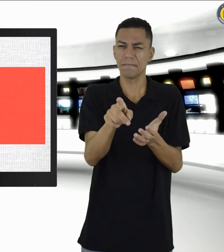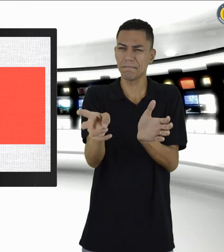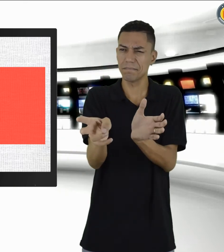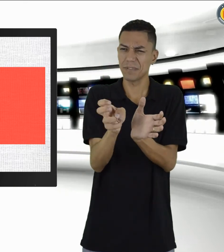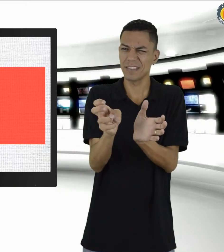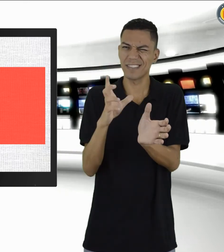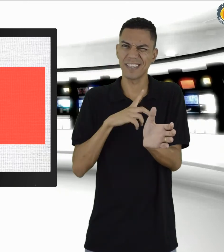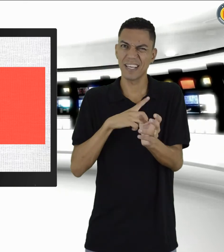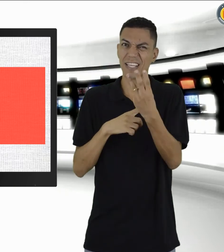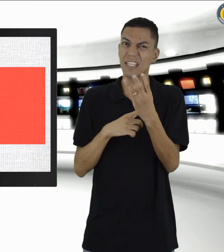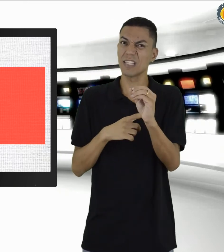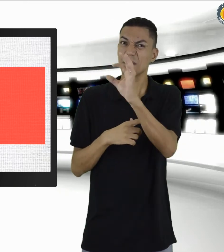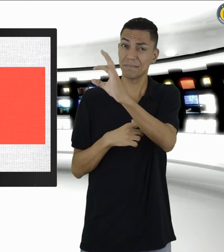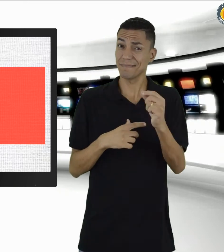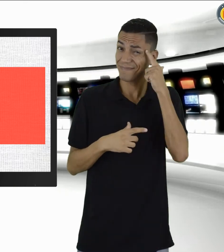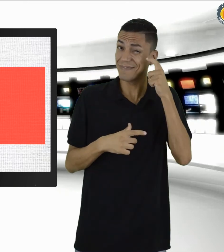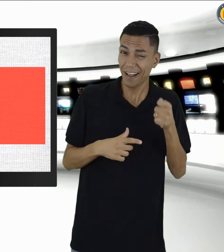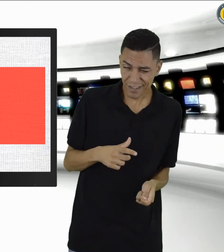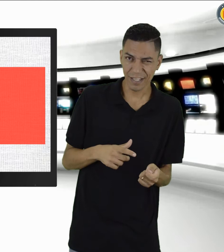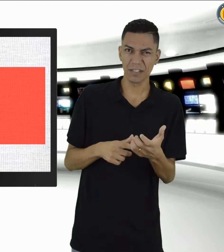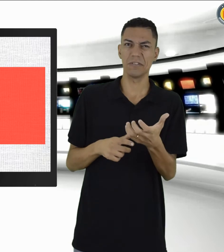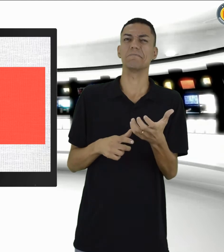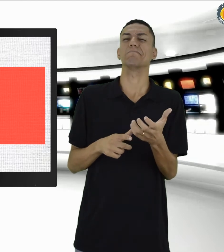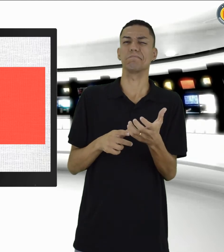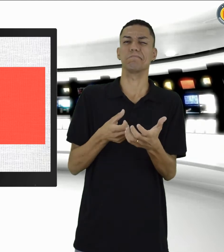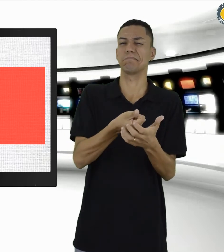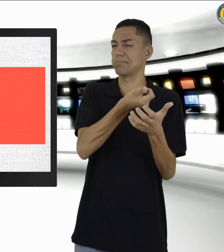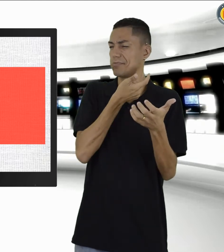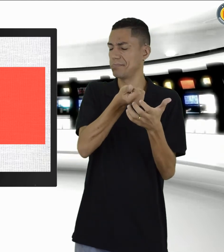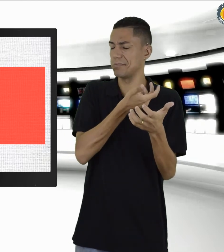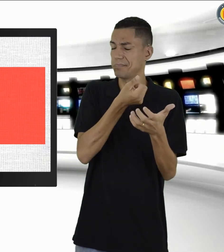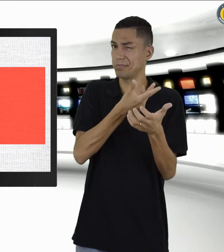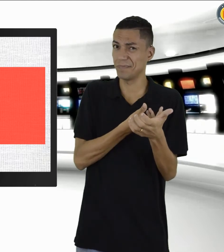com o nível de segurança, aumentando quando a possibilidade é maior.